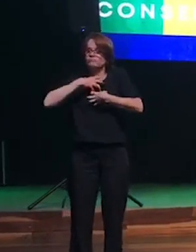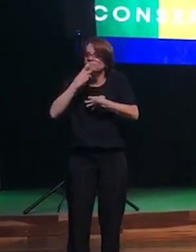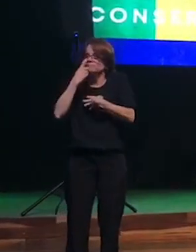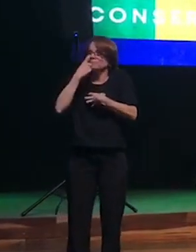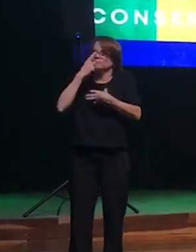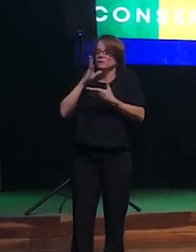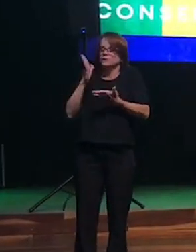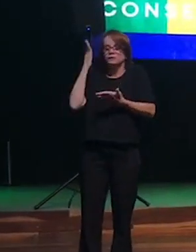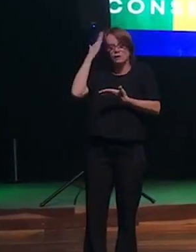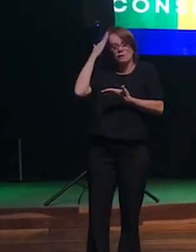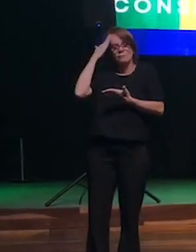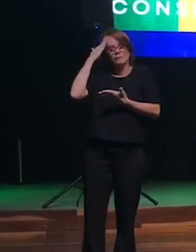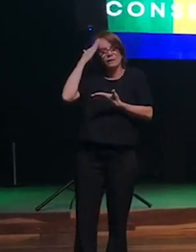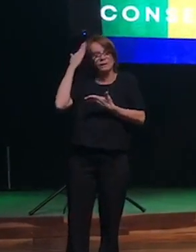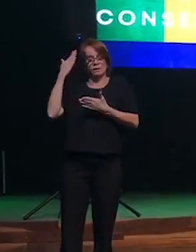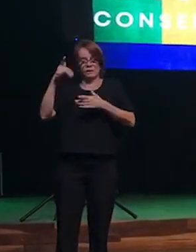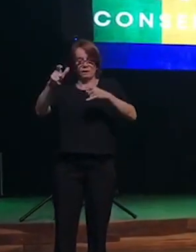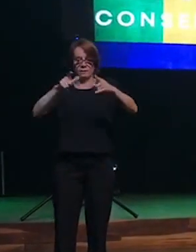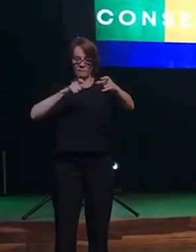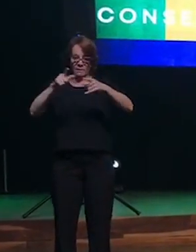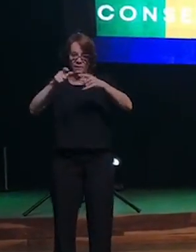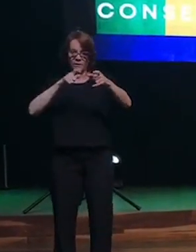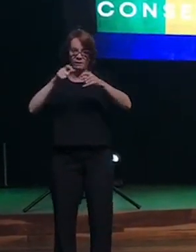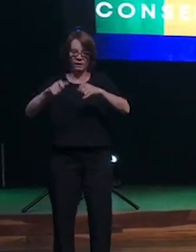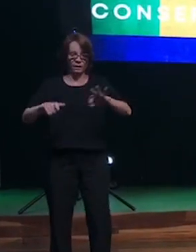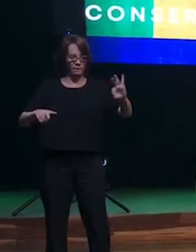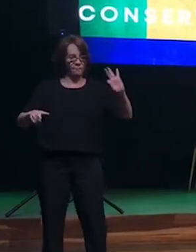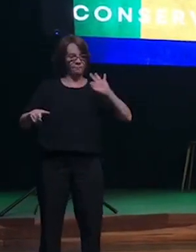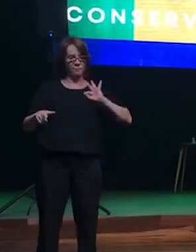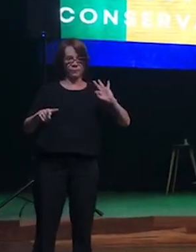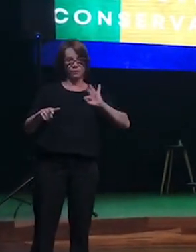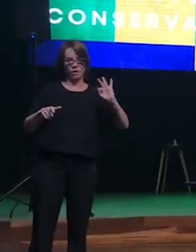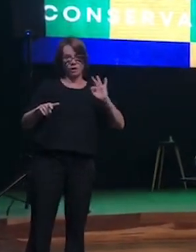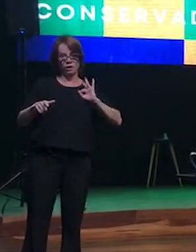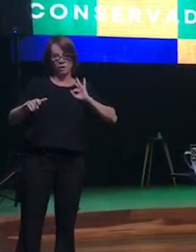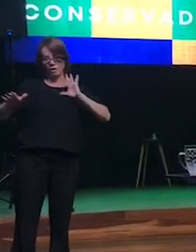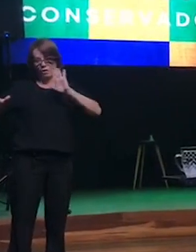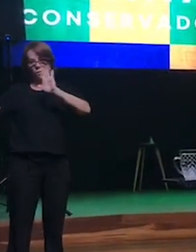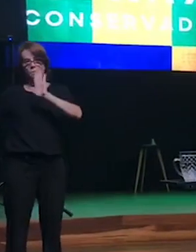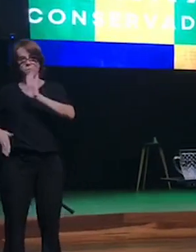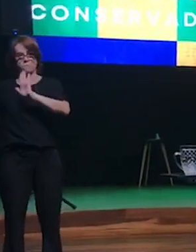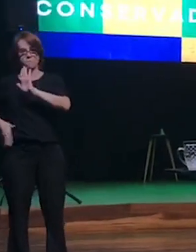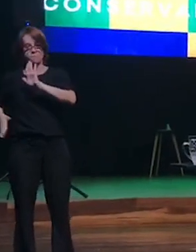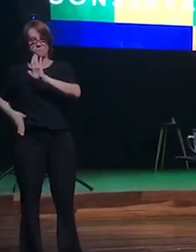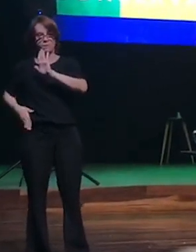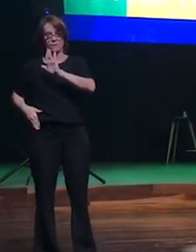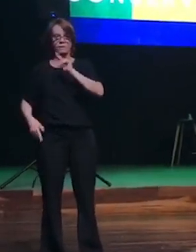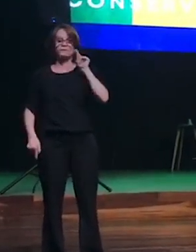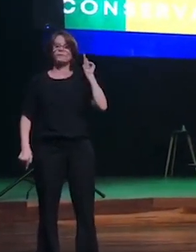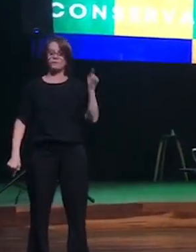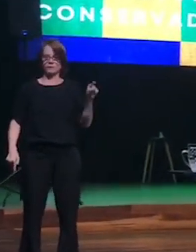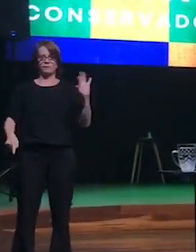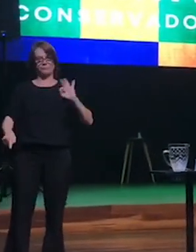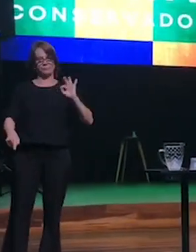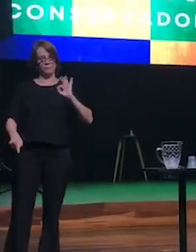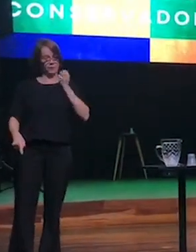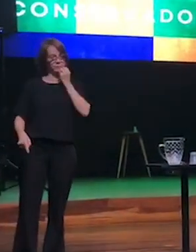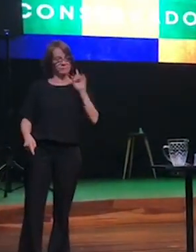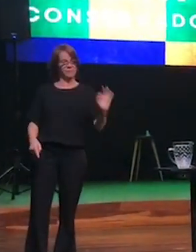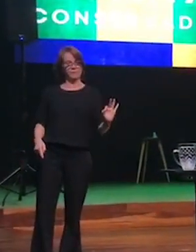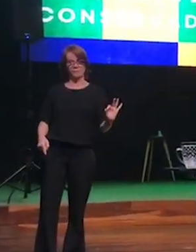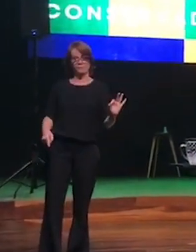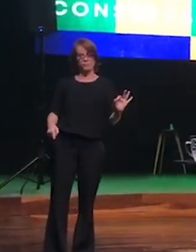saber que numa batalha entre a polícia e o bandido, o lado da polícia é o lado do bem.